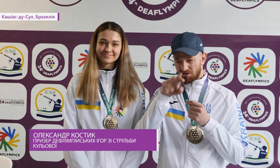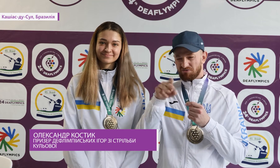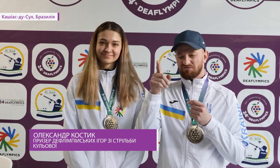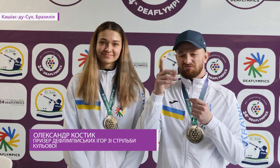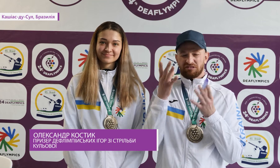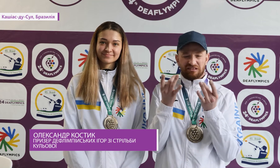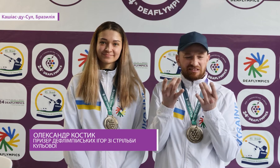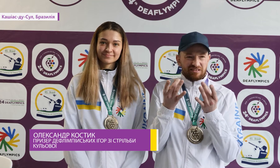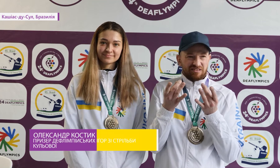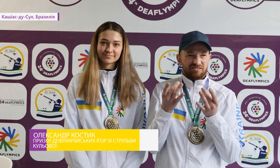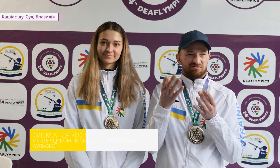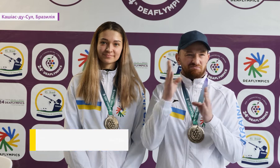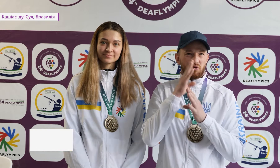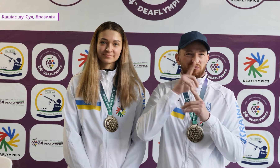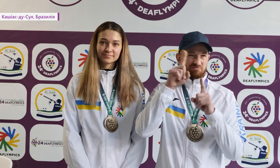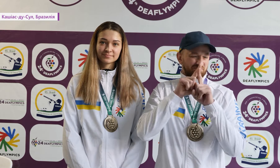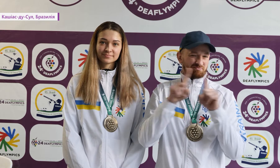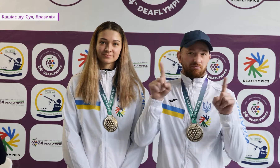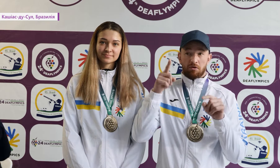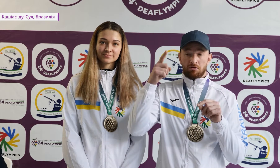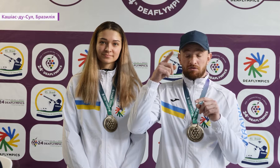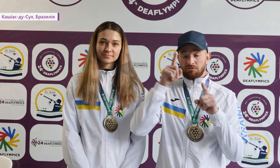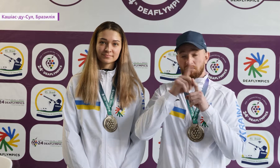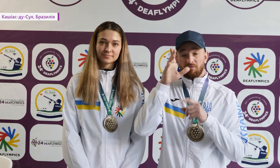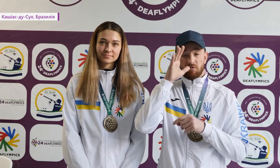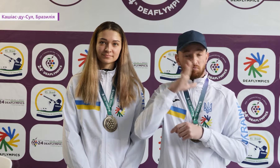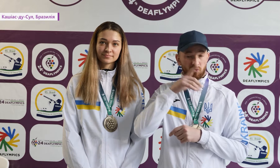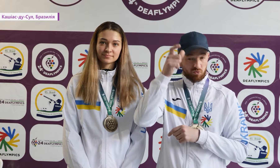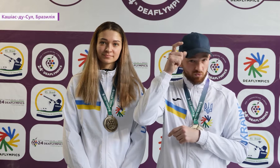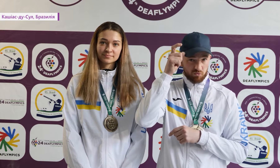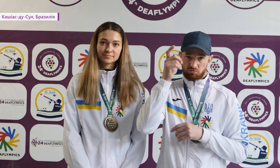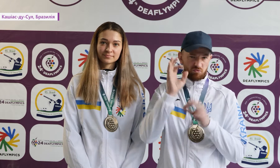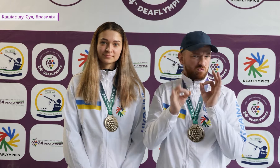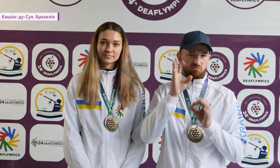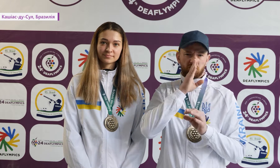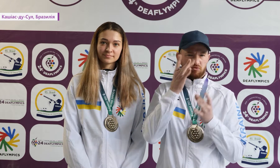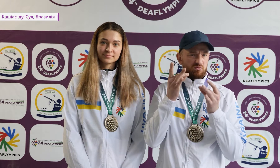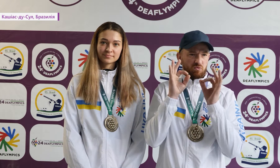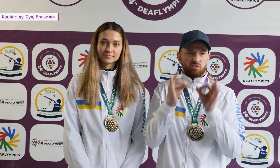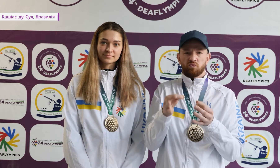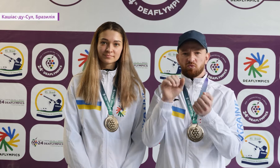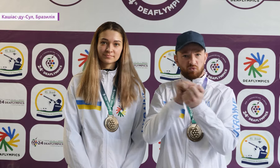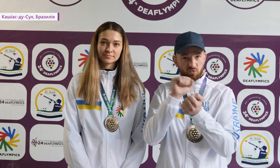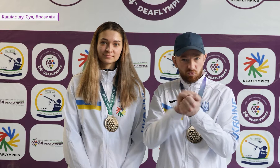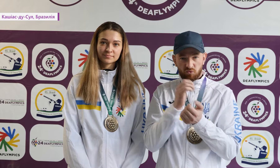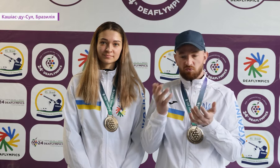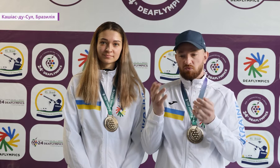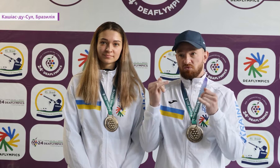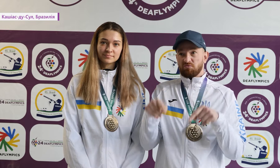В зв'язку з погодою, з погодними умовами дуже було сиро. У Туреччині погода була зовсім інша, було сухо, а тут